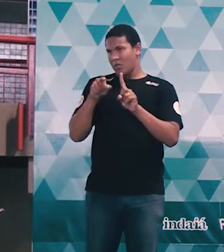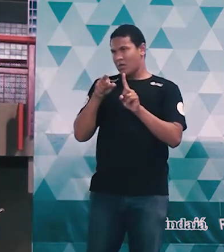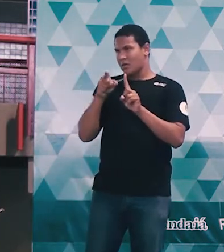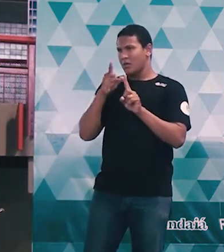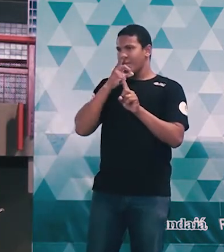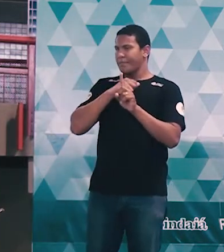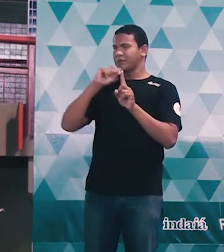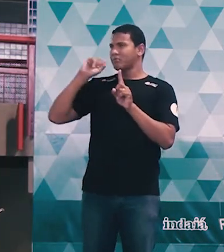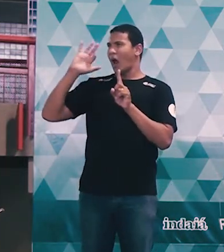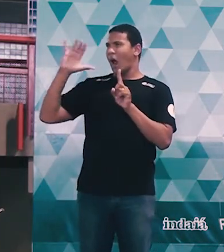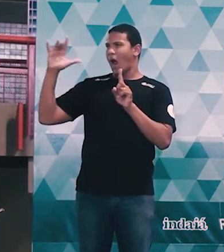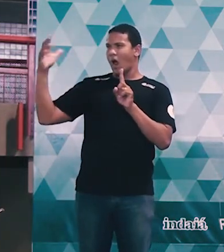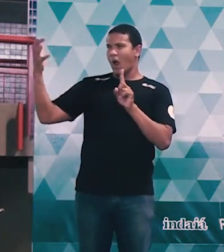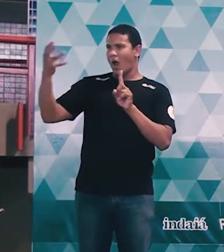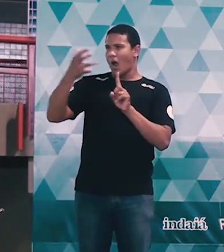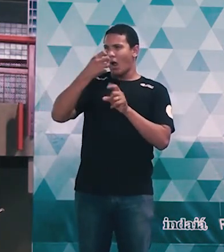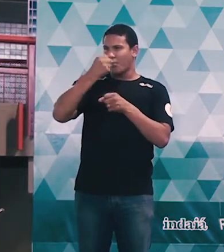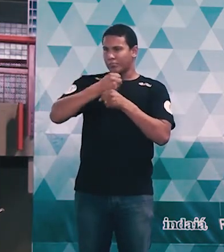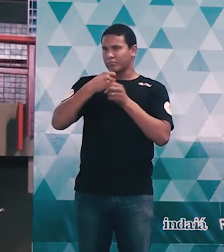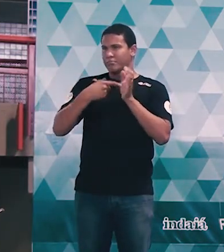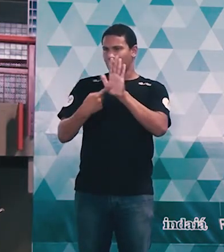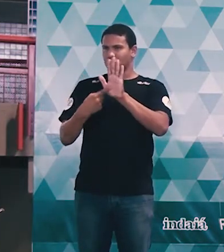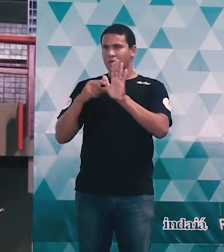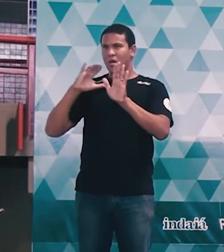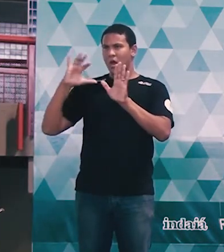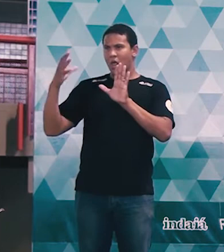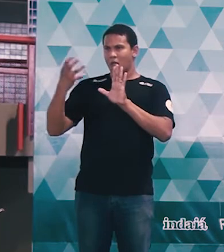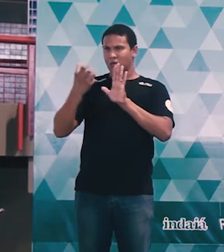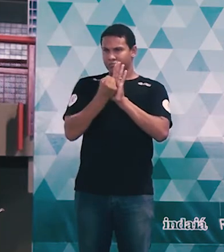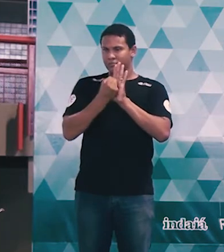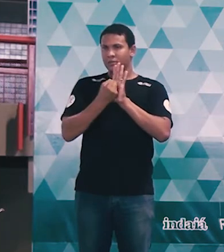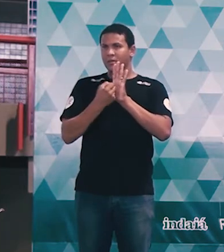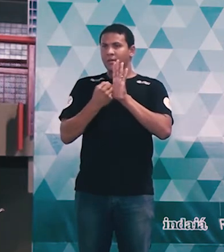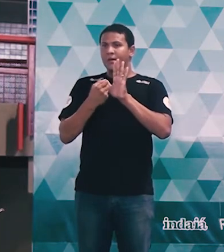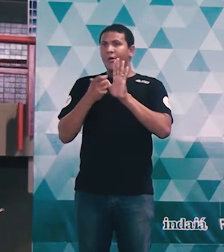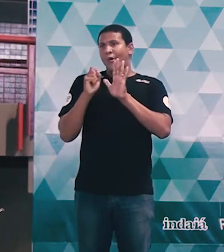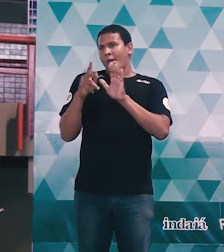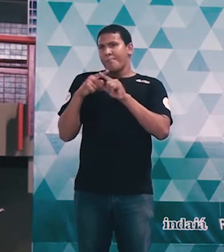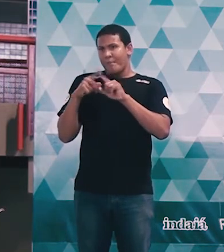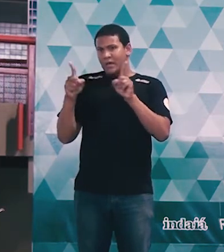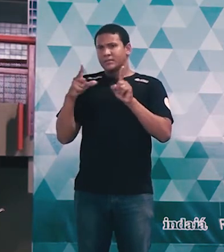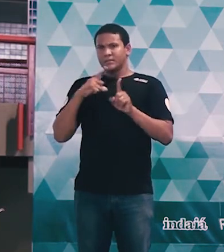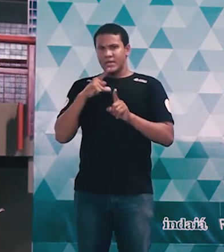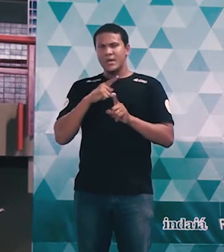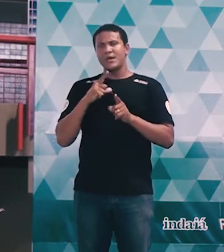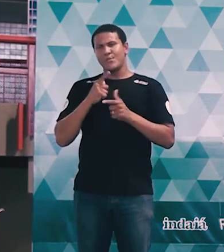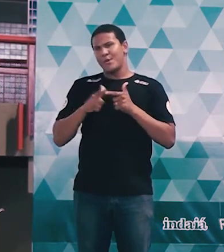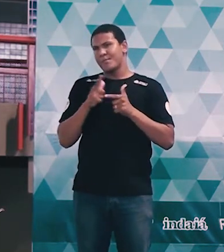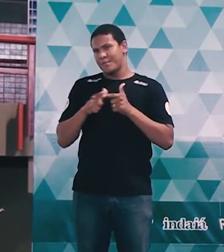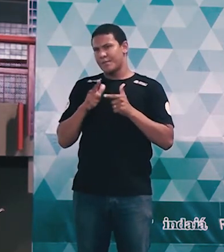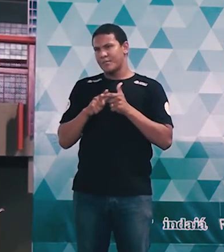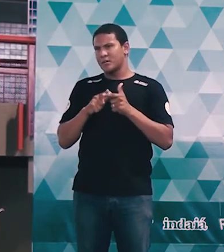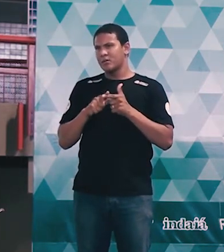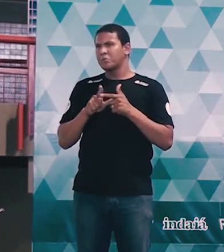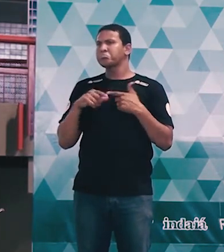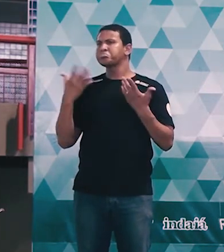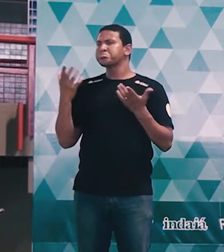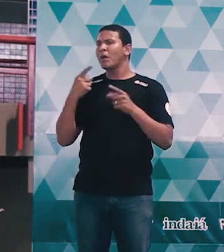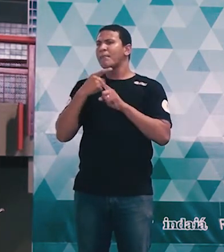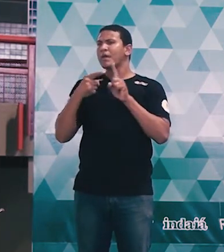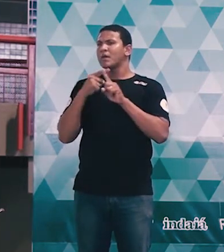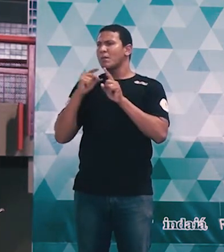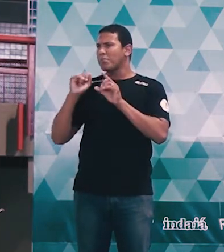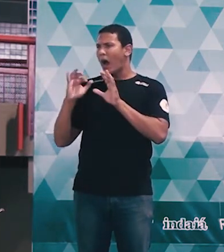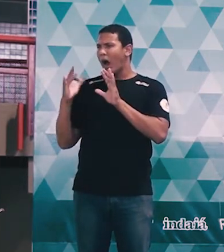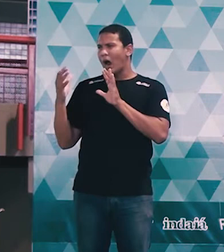mais usada de todas. No entanto, ela gera para a gente alguns problemas. Qual o problema que a média vai gerar? É que quando